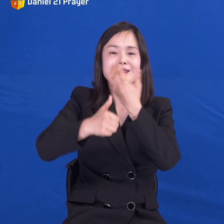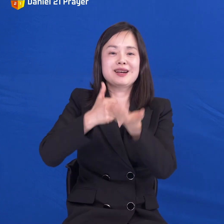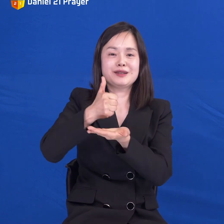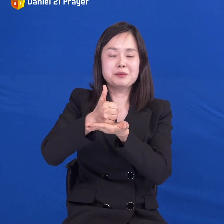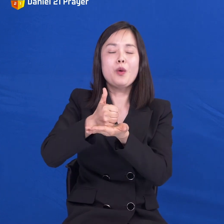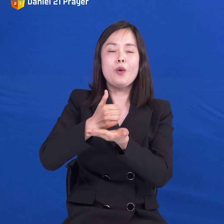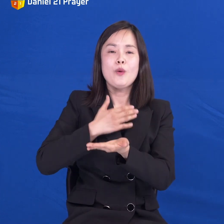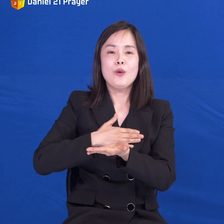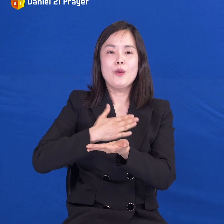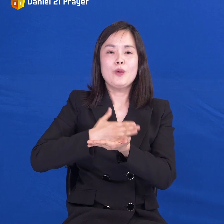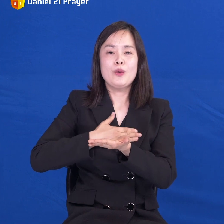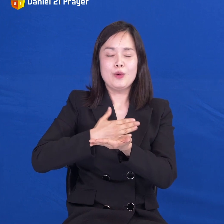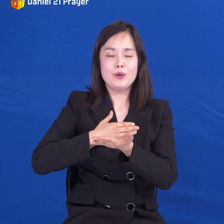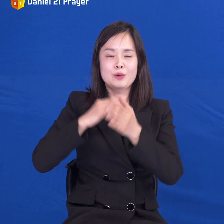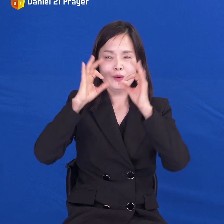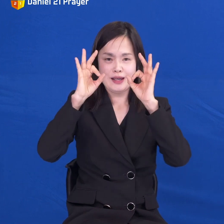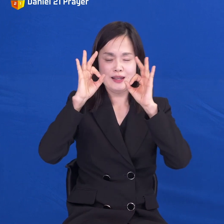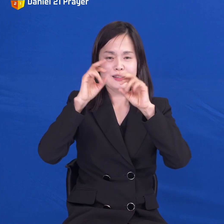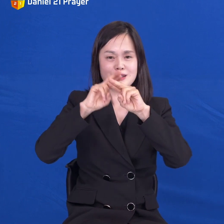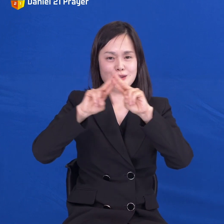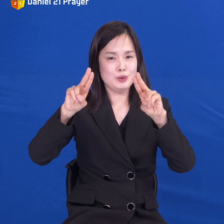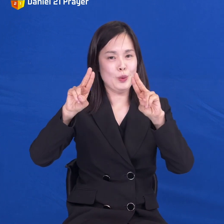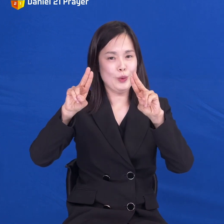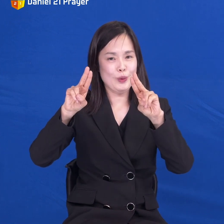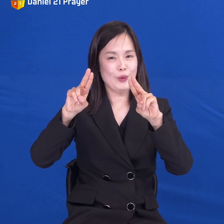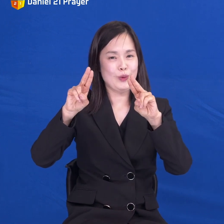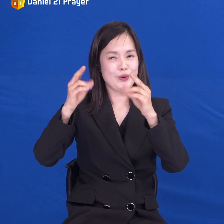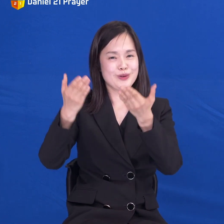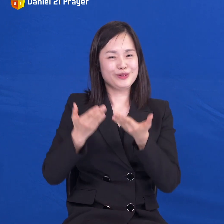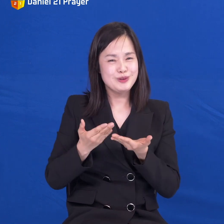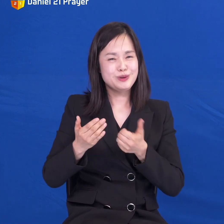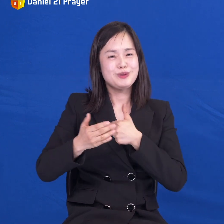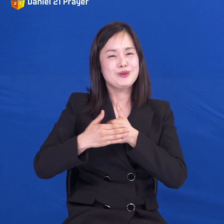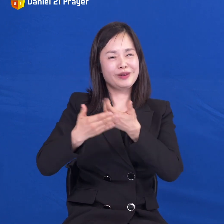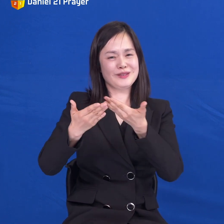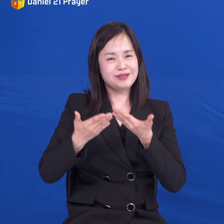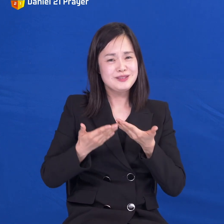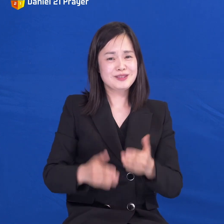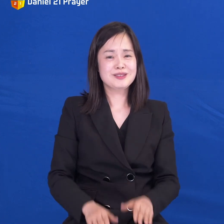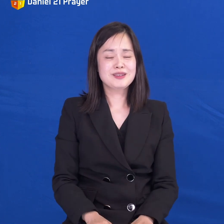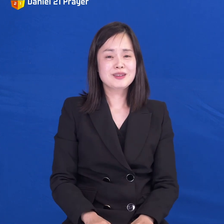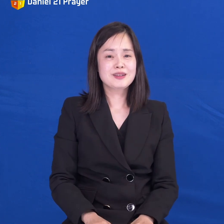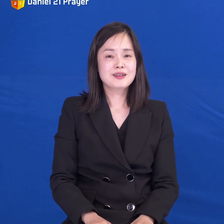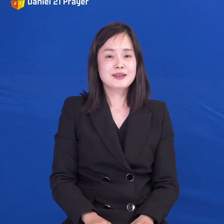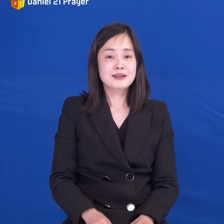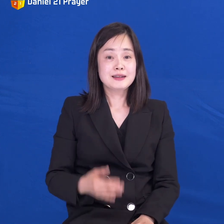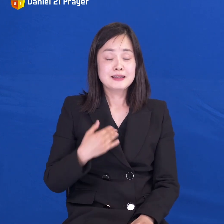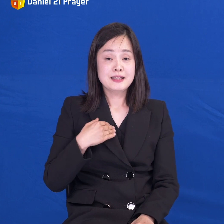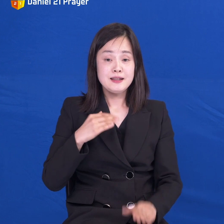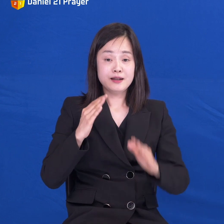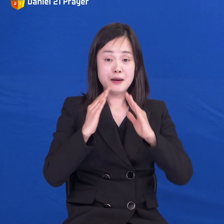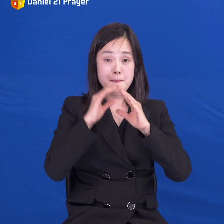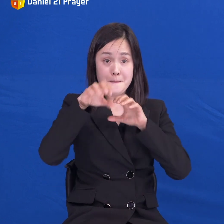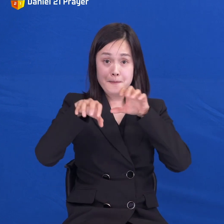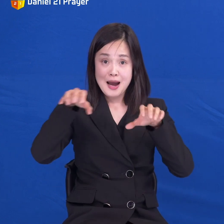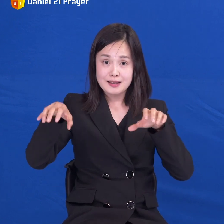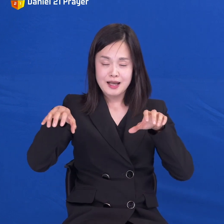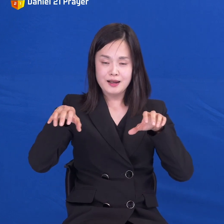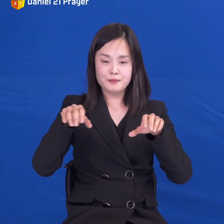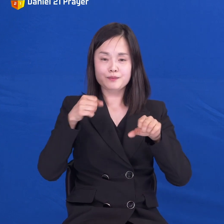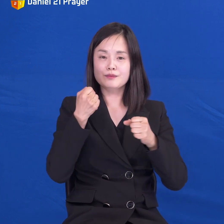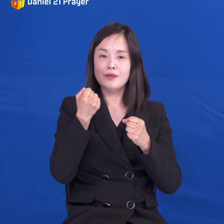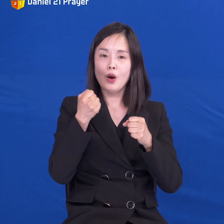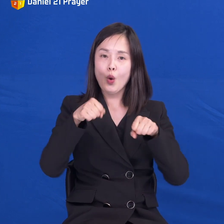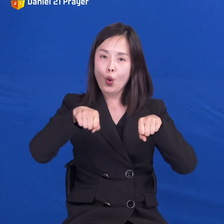이 원주민 마을에 우리 제자가 내려와서 오토바이를 타고 제가 올라가는데 거기서 제가